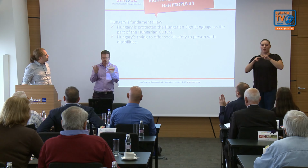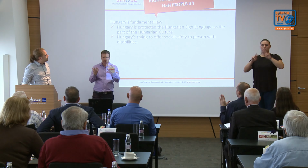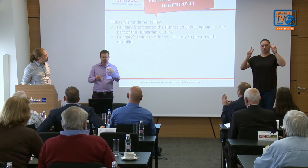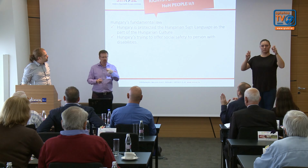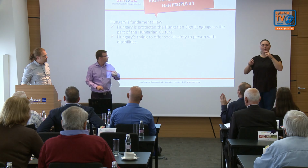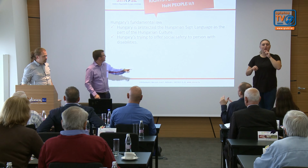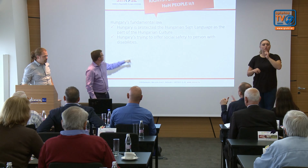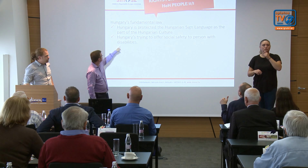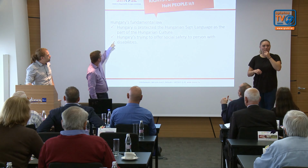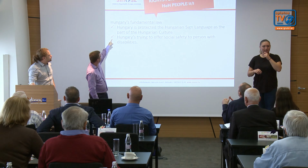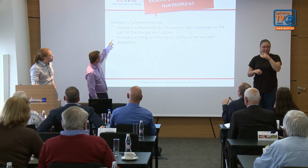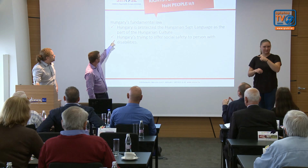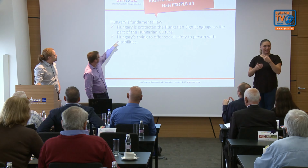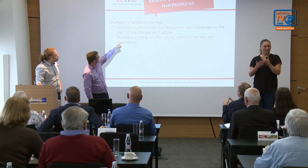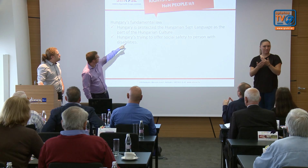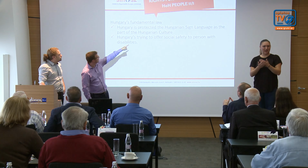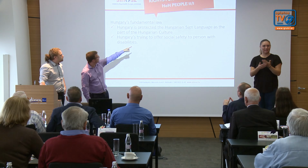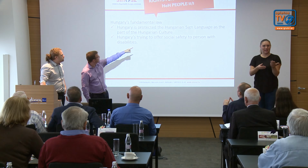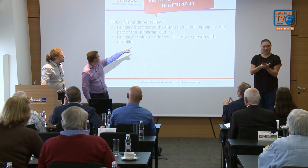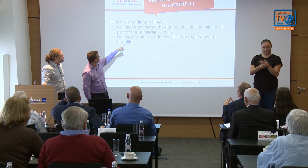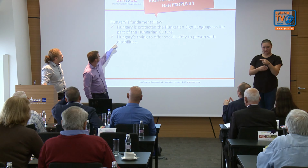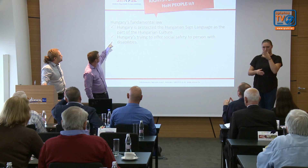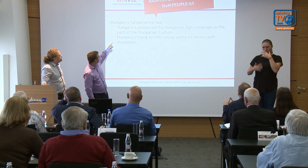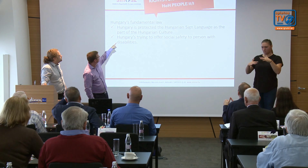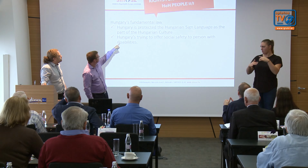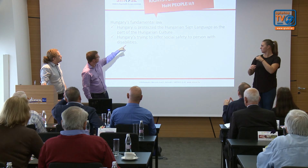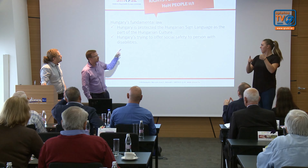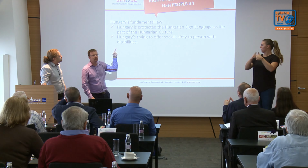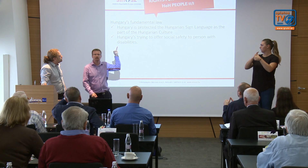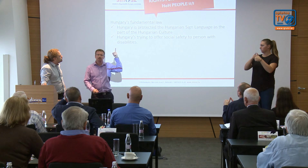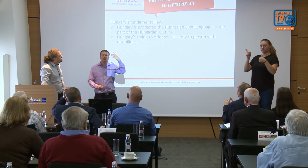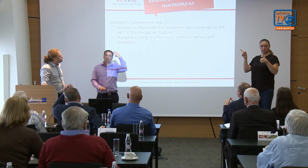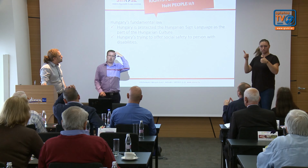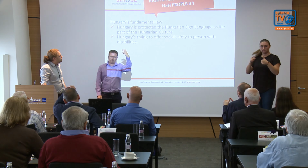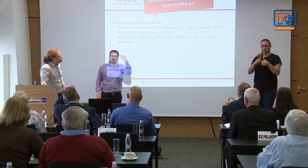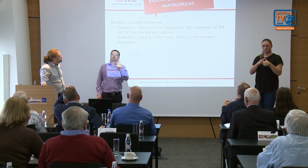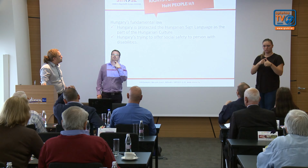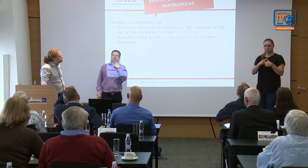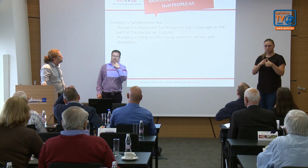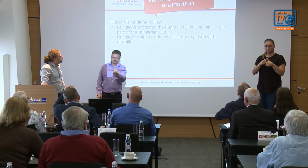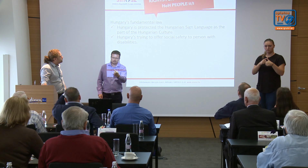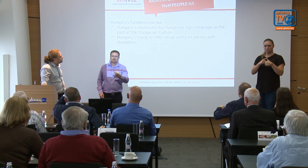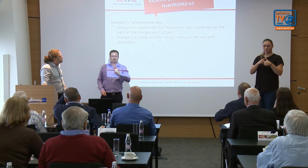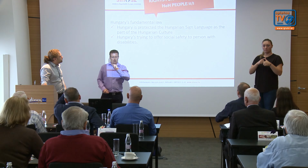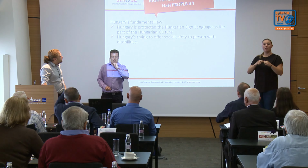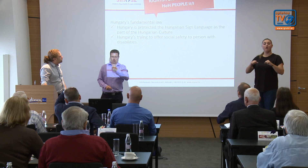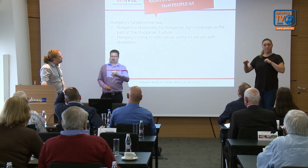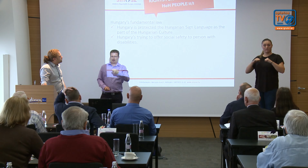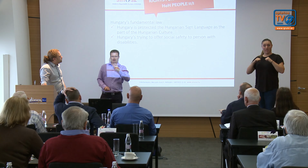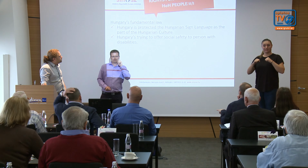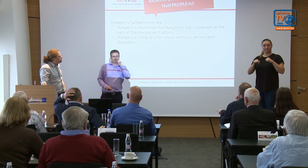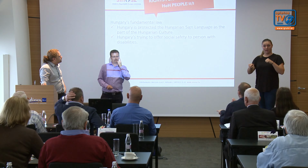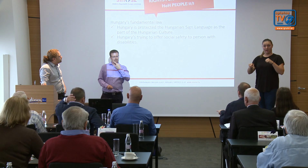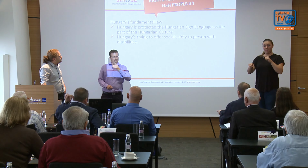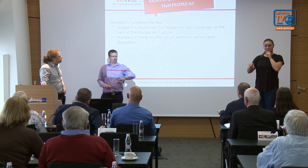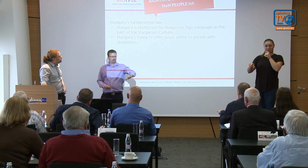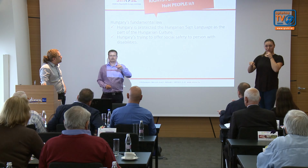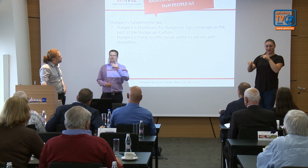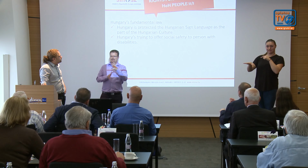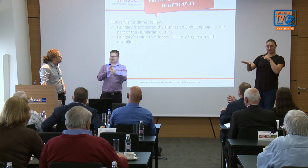Zdaj pa bomo govorili največ o madžarskem temeljnem aktu, zakonu. To je, da je